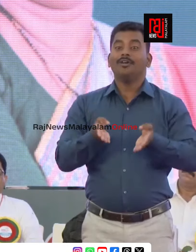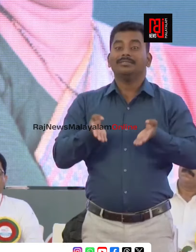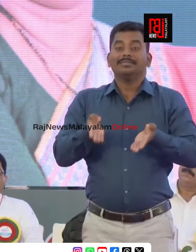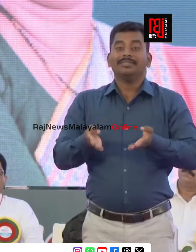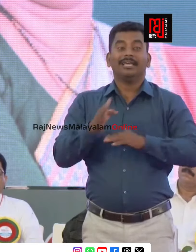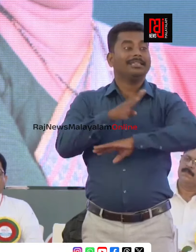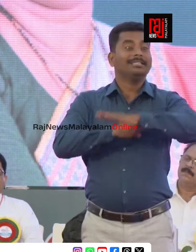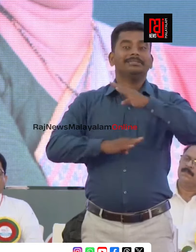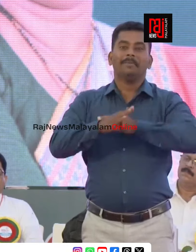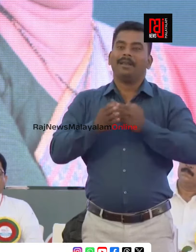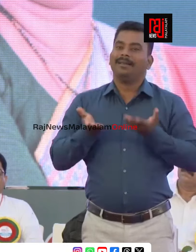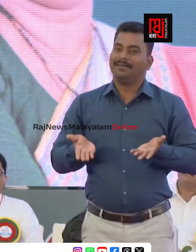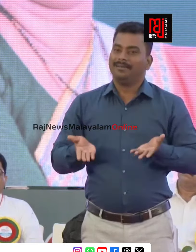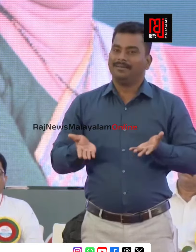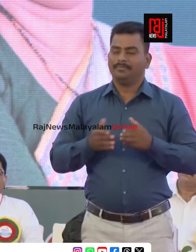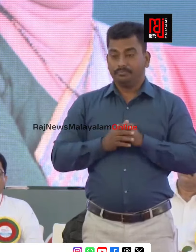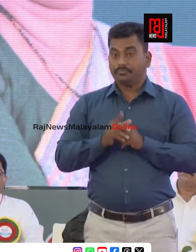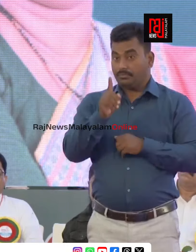ഭിന്നശേഷി എന്നത്